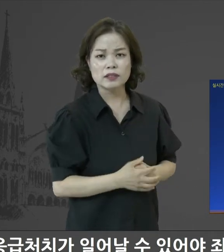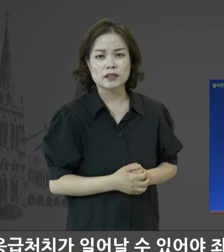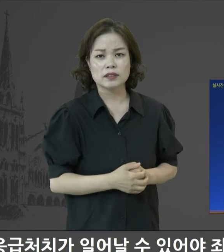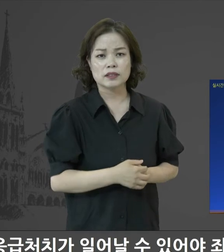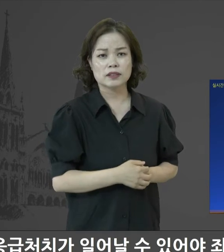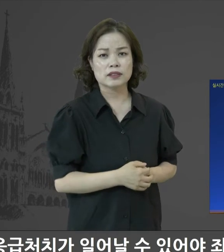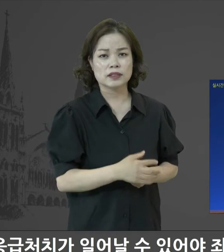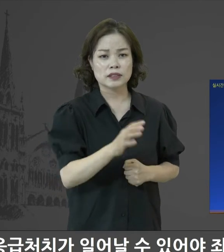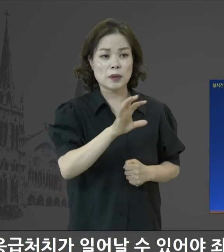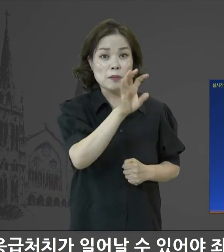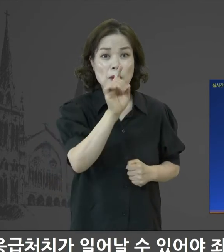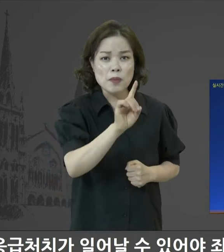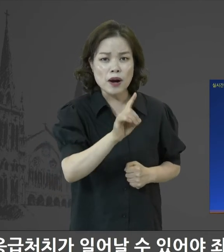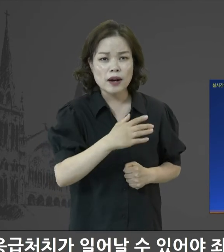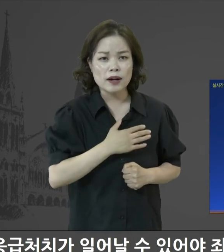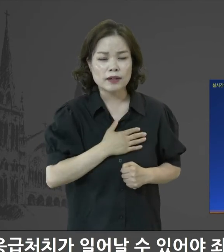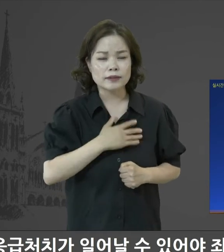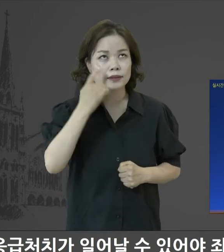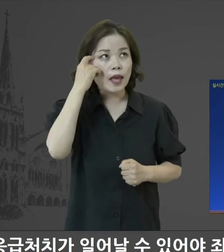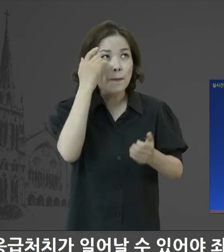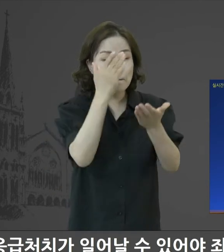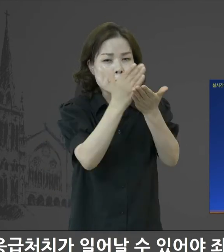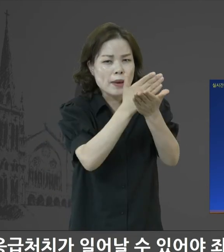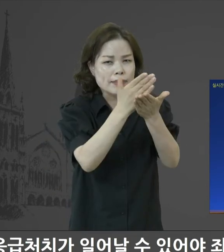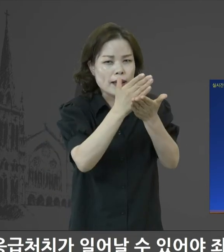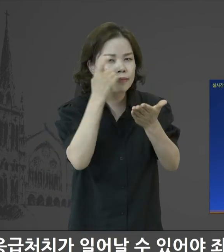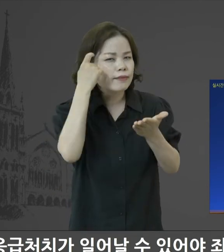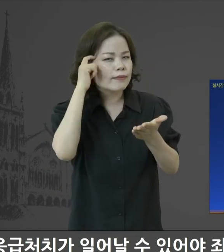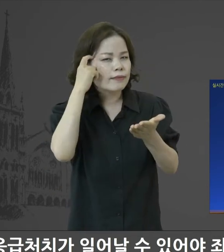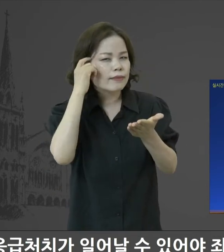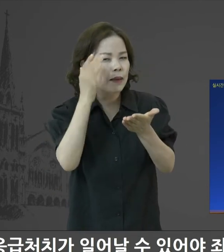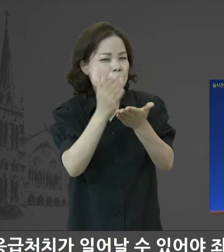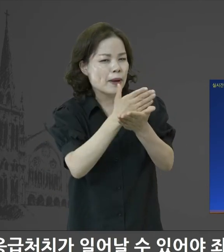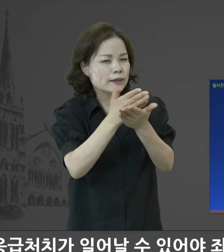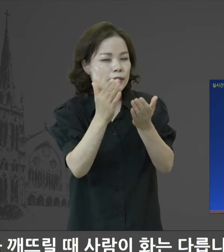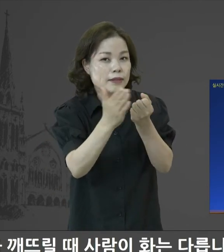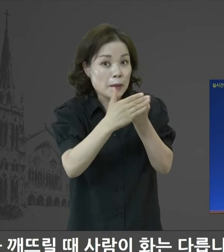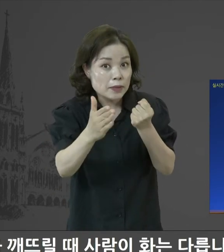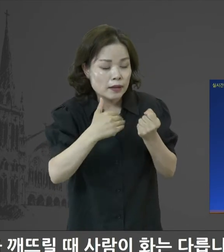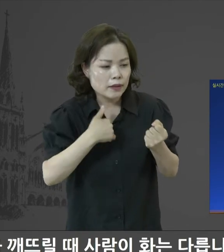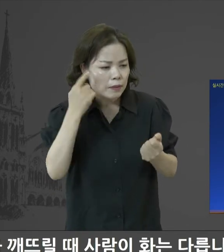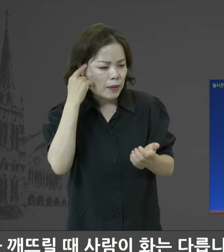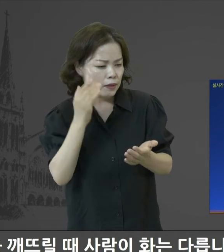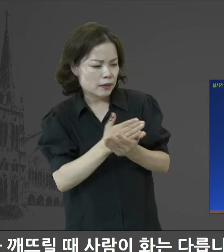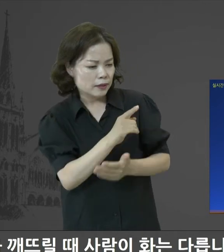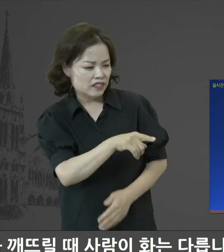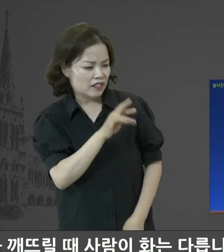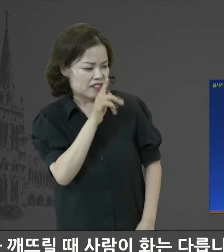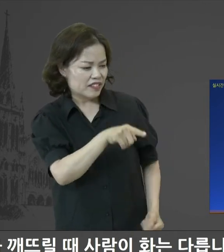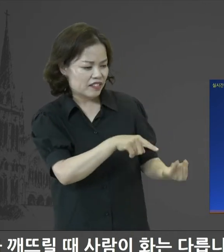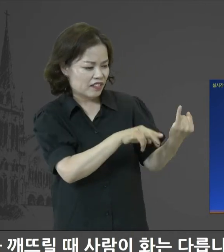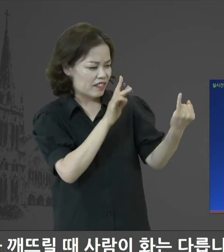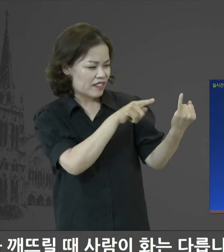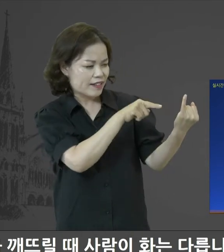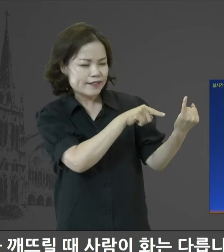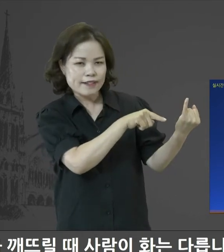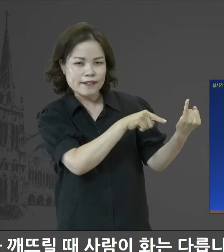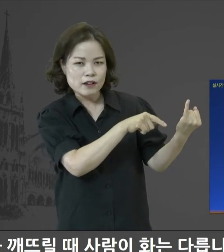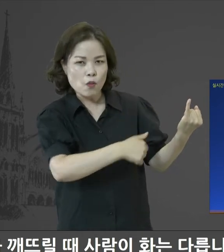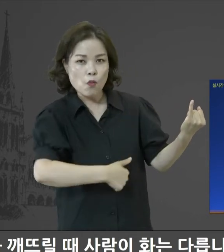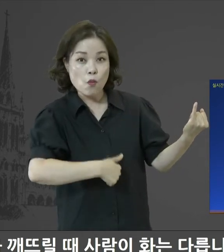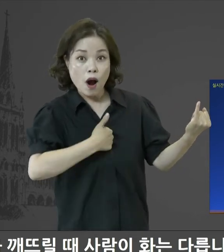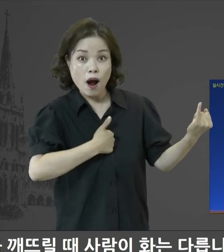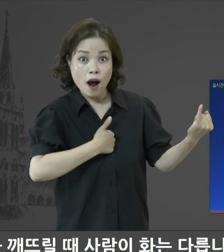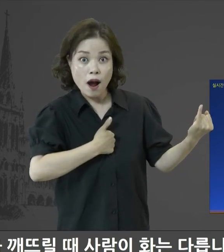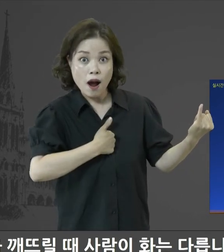말씀드렸지만 반복하면 그 화는요, 내 판단에 근거한 화예요. 내 판단 때문에, 내가 판단을 딱 해보니까 저거 틀렸어, 그래서 화를 내는